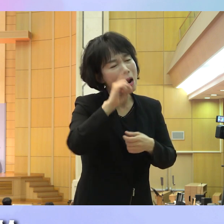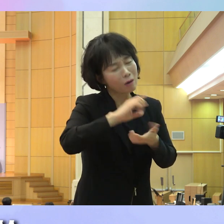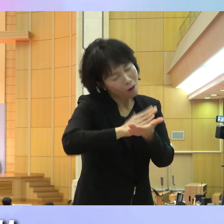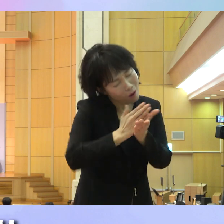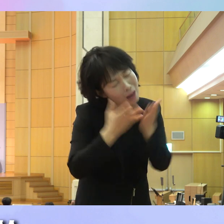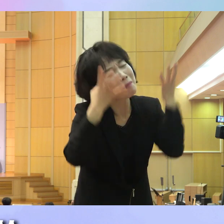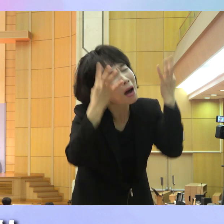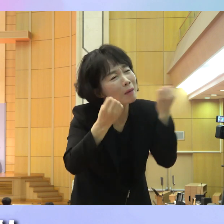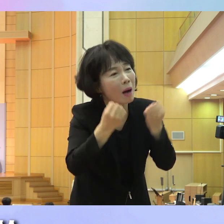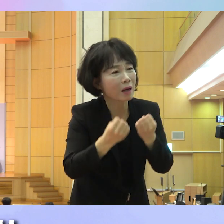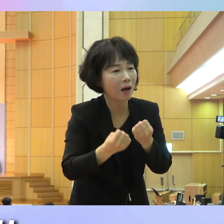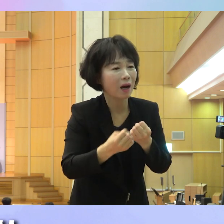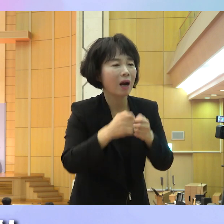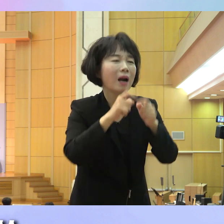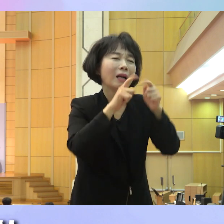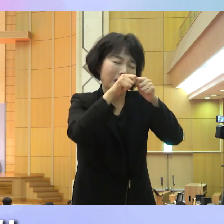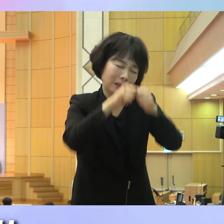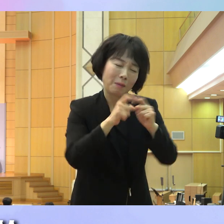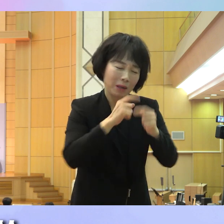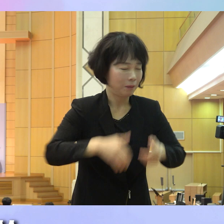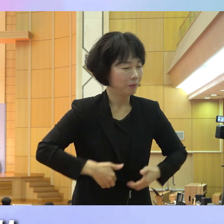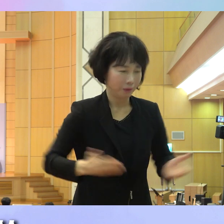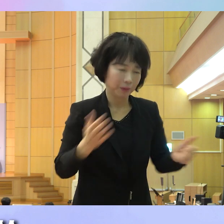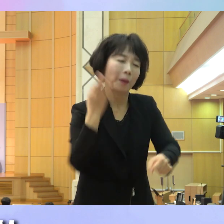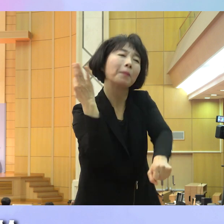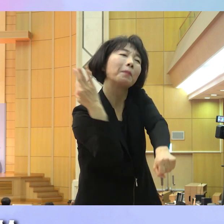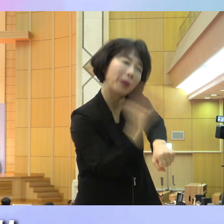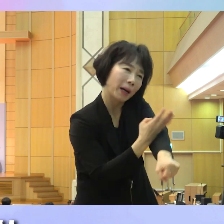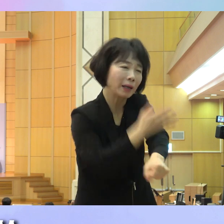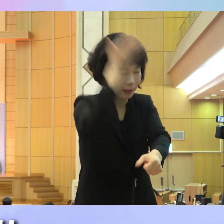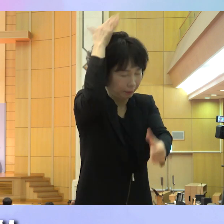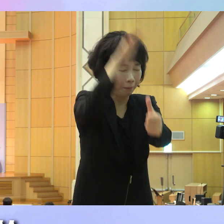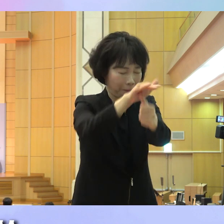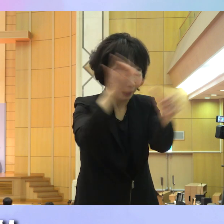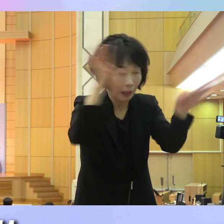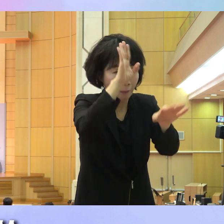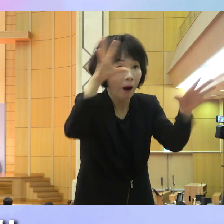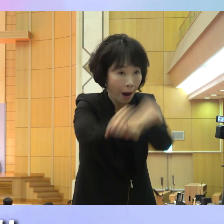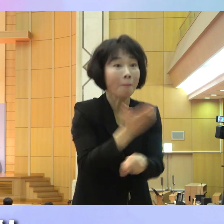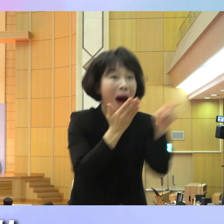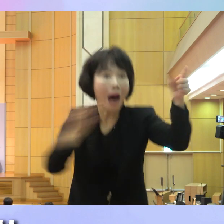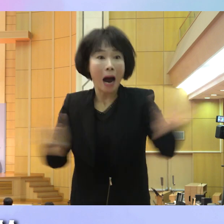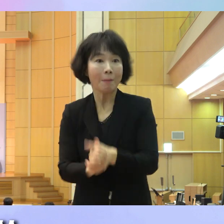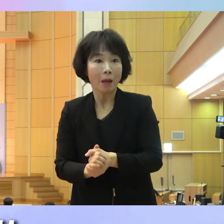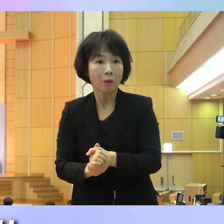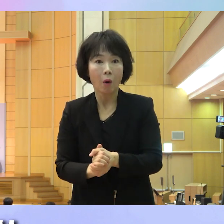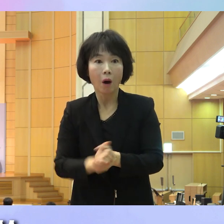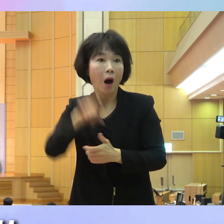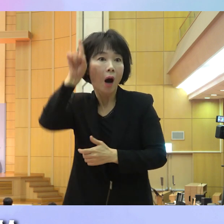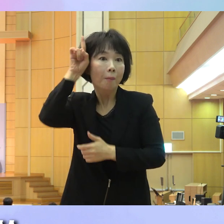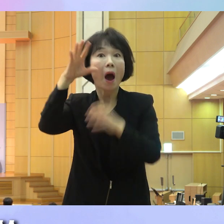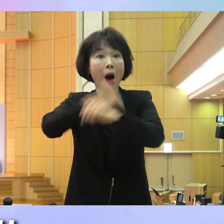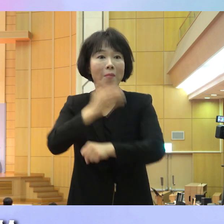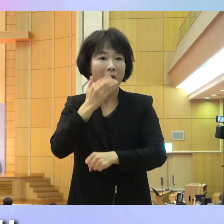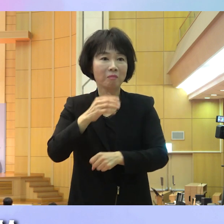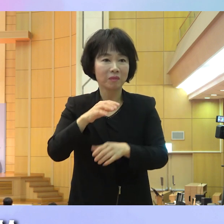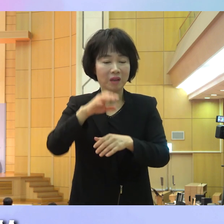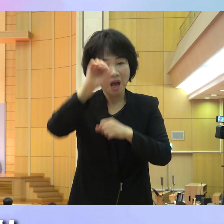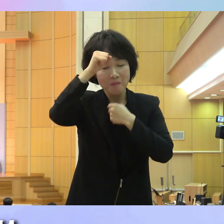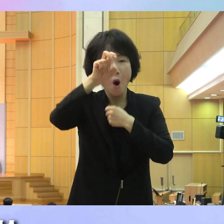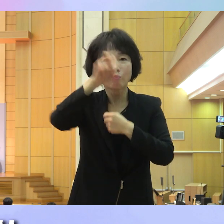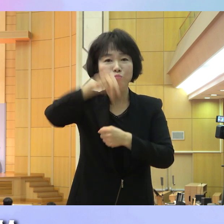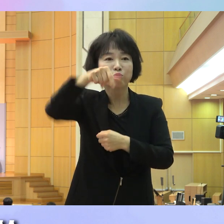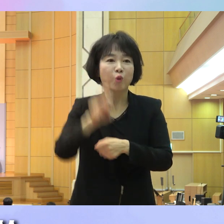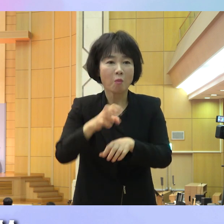다 열거하지 않아도 하나님께서 더 잘하시고 그냥 치료해 줄 건데, 그걸 무슨 무좀이 있어요,